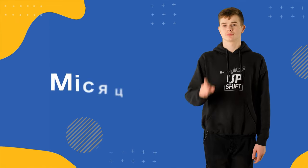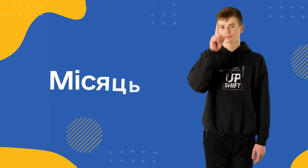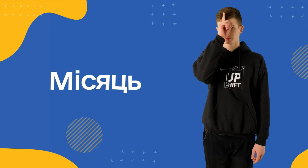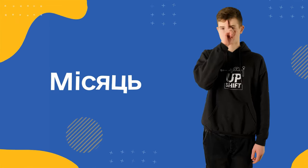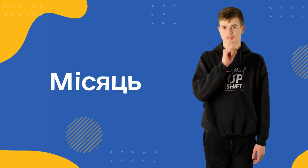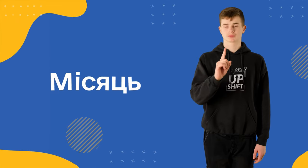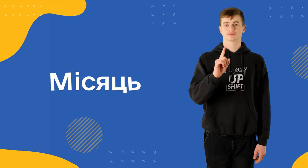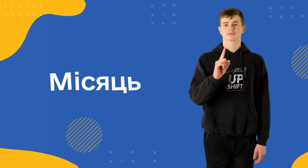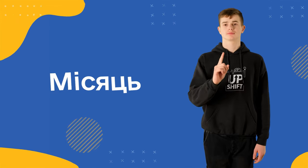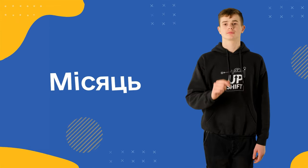Місяць.